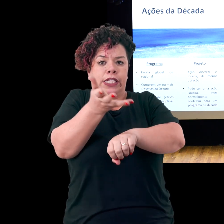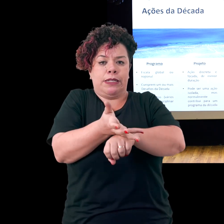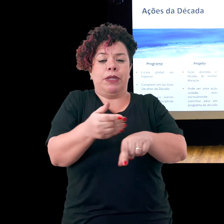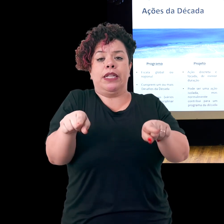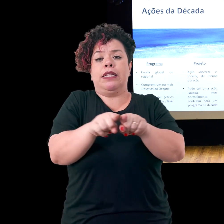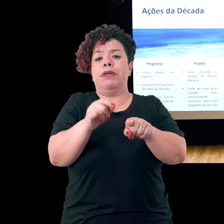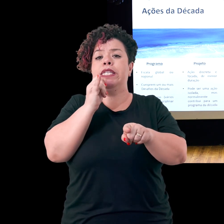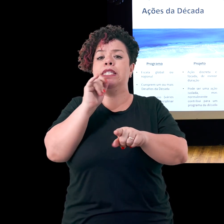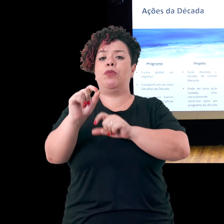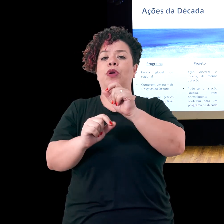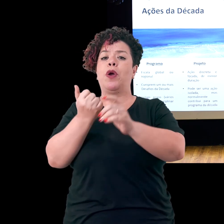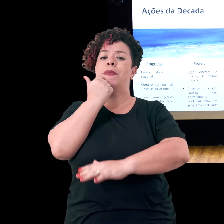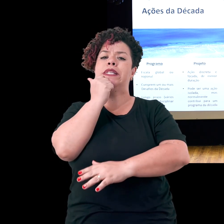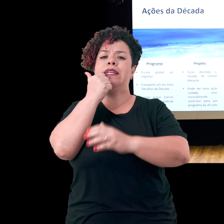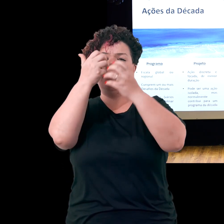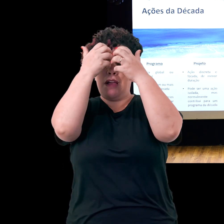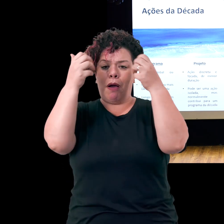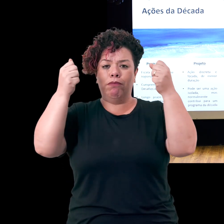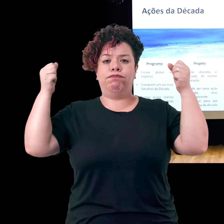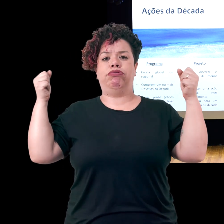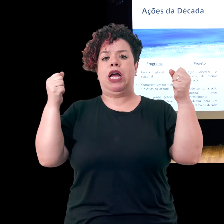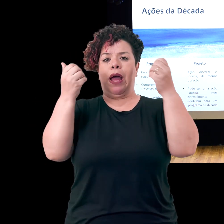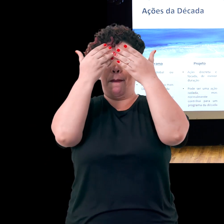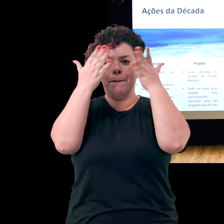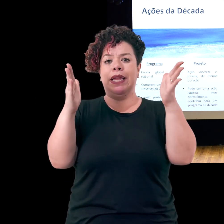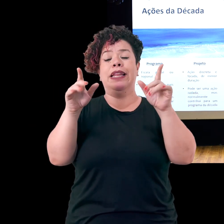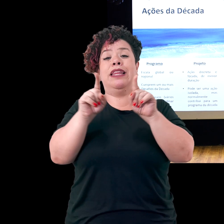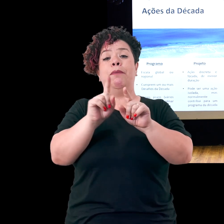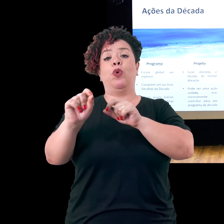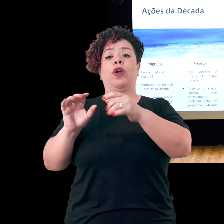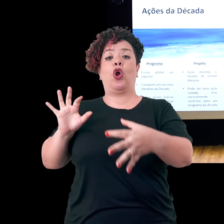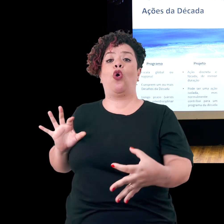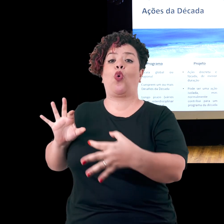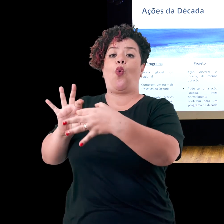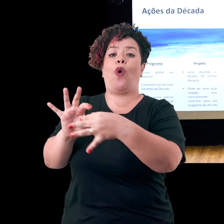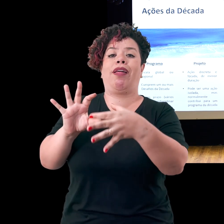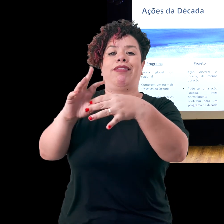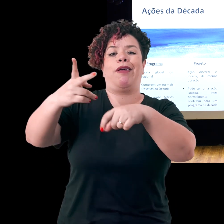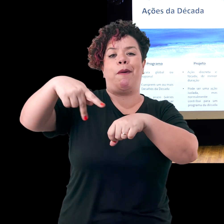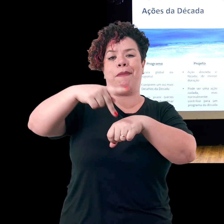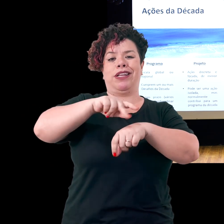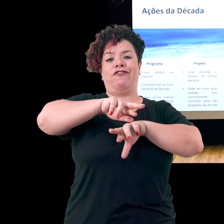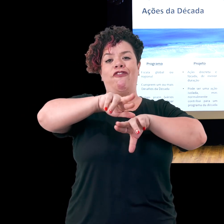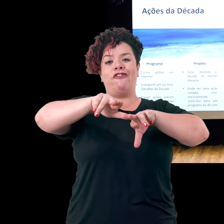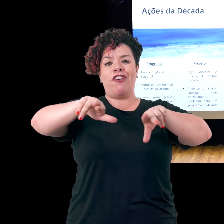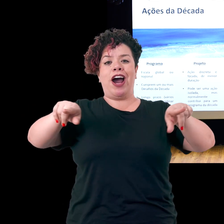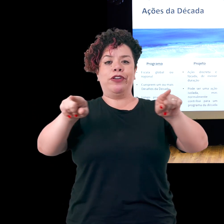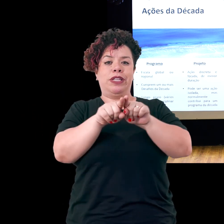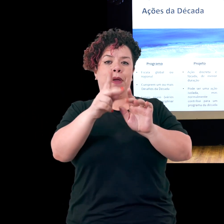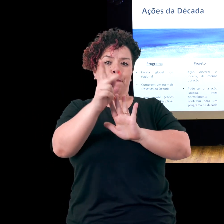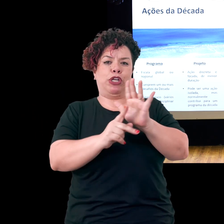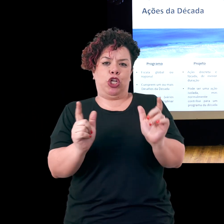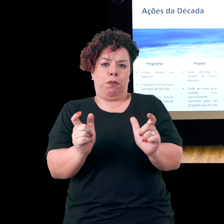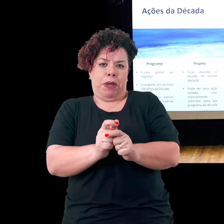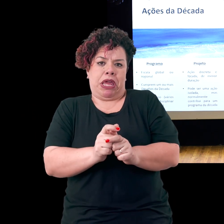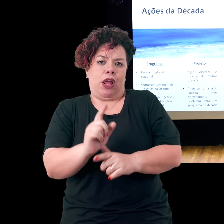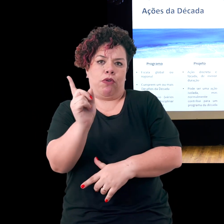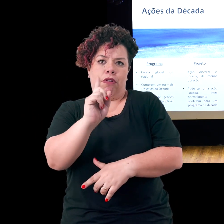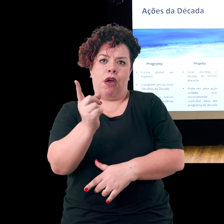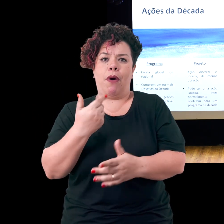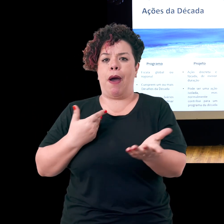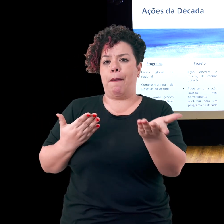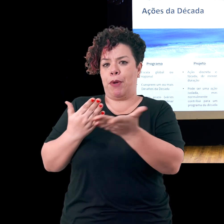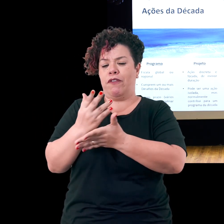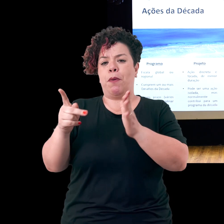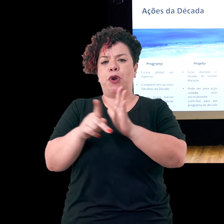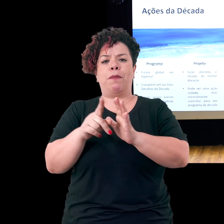uma ciência disruptiva, especialmente envolvendo vários países. Então, são projetos bem grandes. Não é tipo assim, a gente aprova um